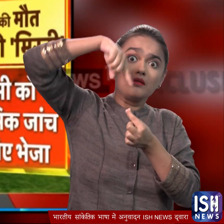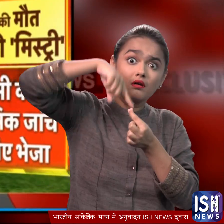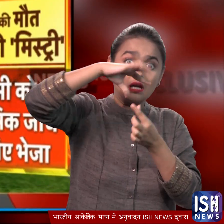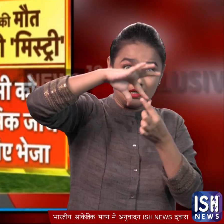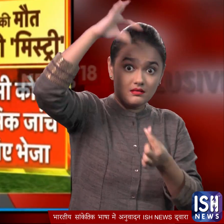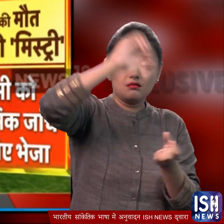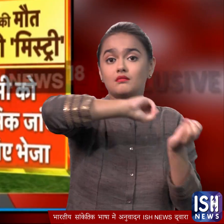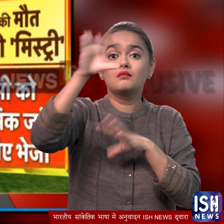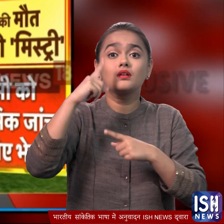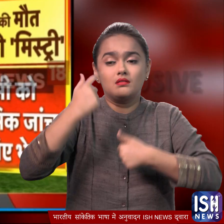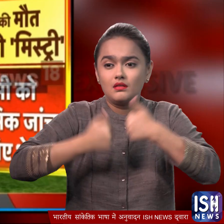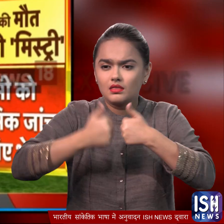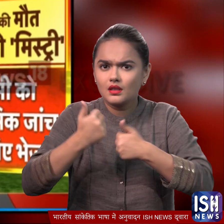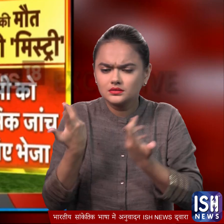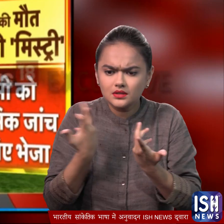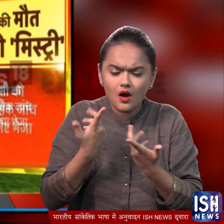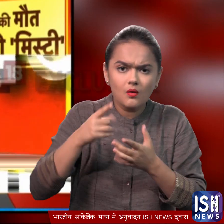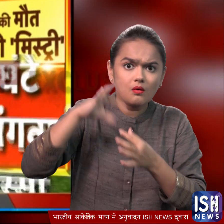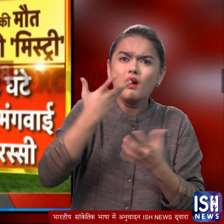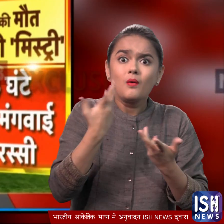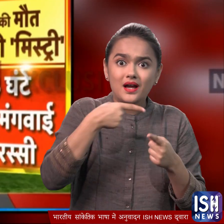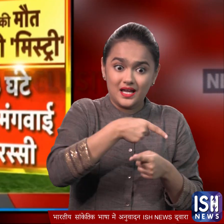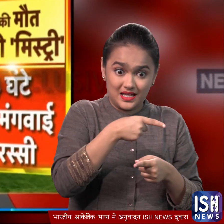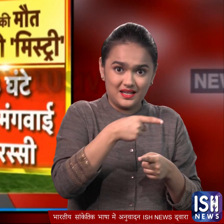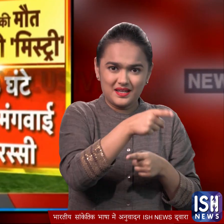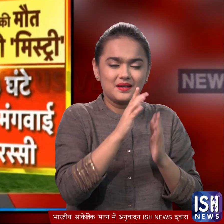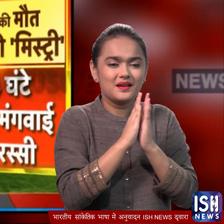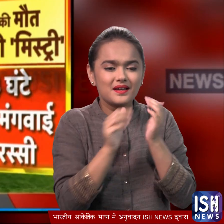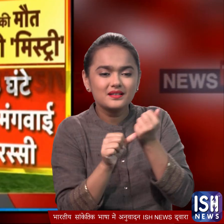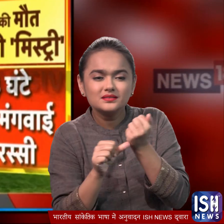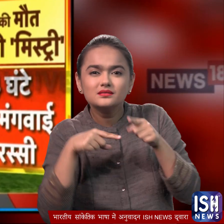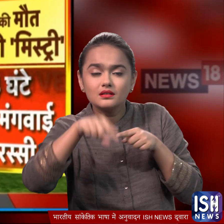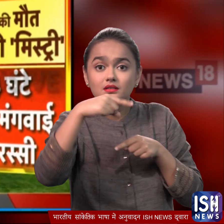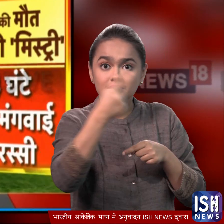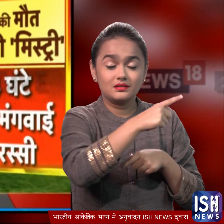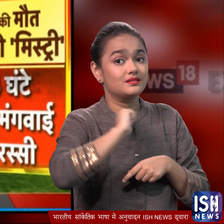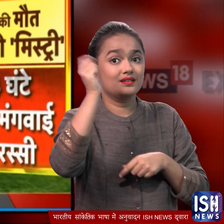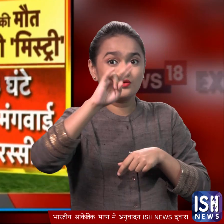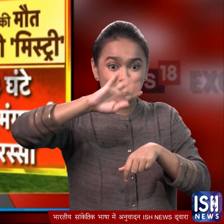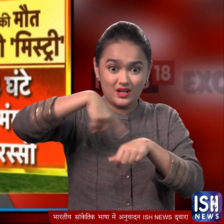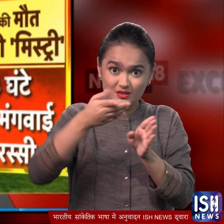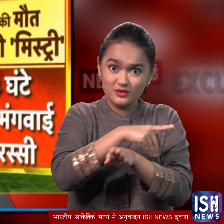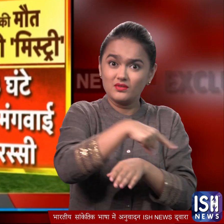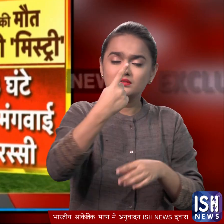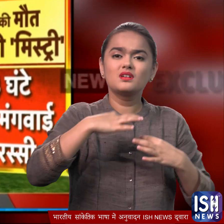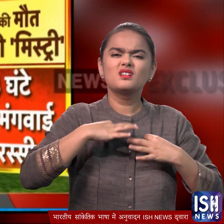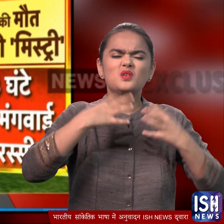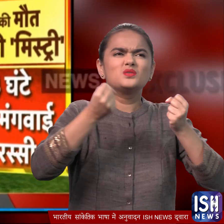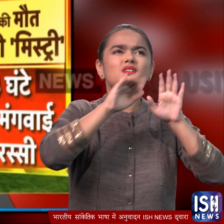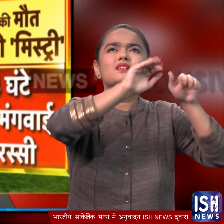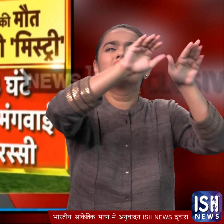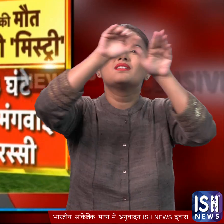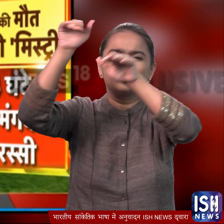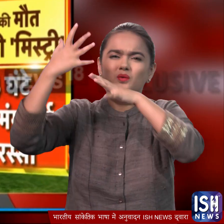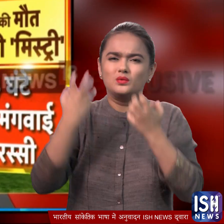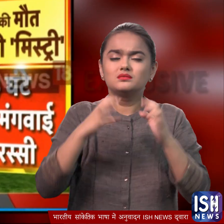उसको भी फॉरेंसिक जांच के लिए भेज दिया, क्योंकि पता चला है कि उनके शिष्यों ने बताया कि मौत से 24 घंटे पहले उन्होंने कपड़े सुखाने के लिए